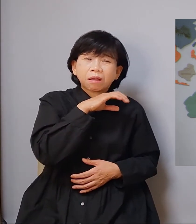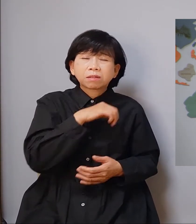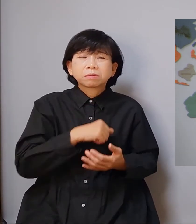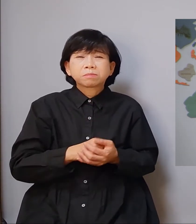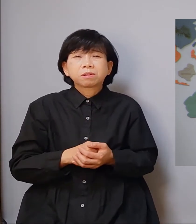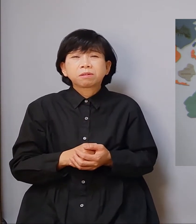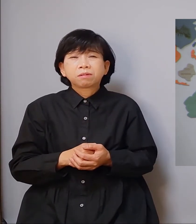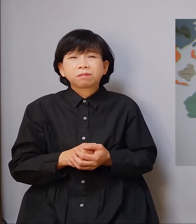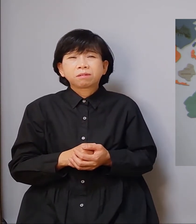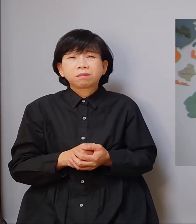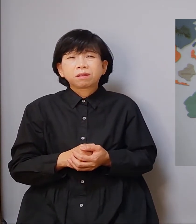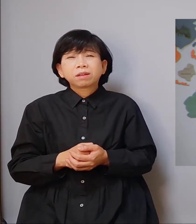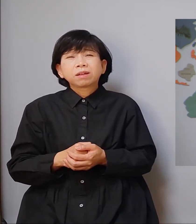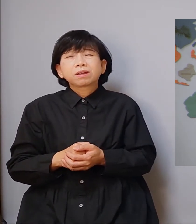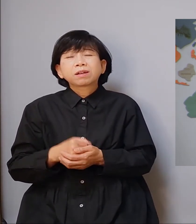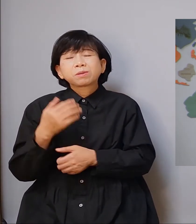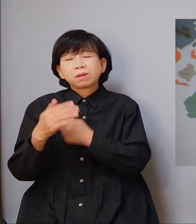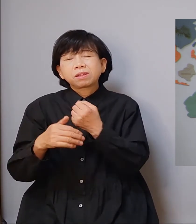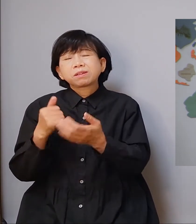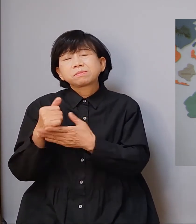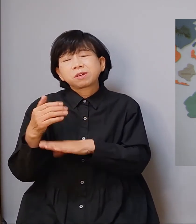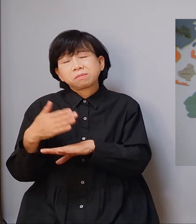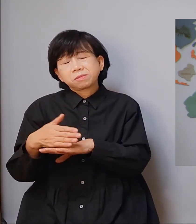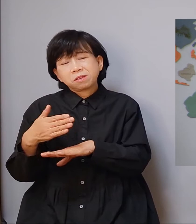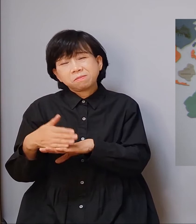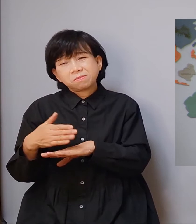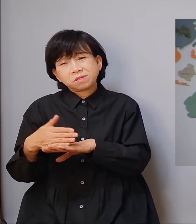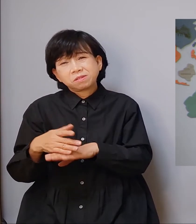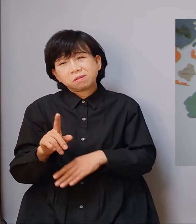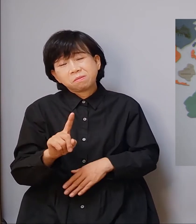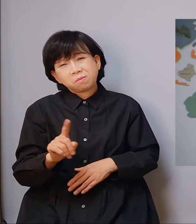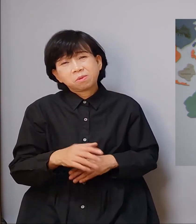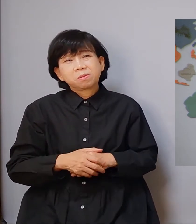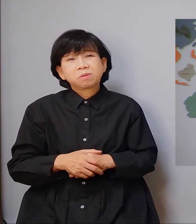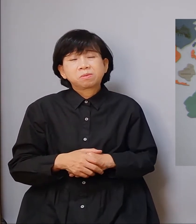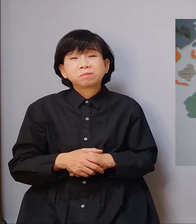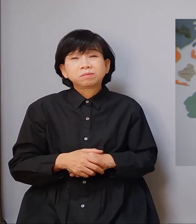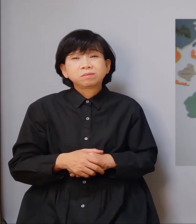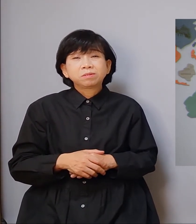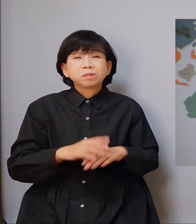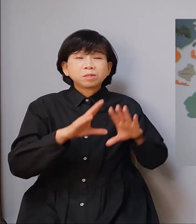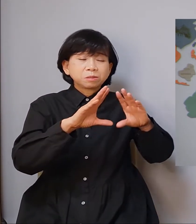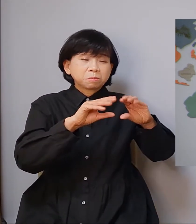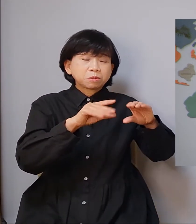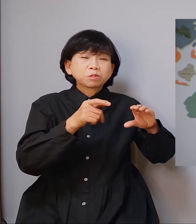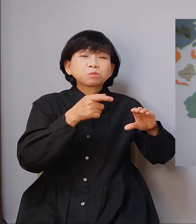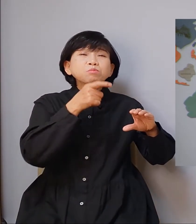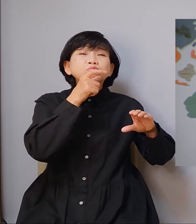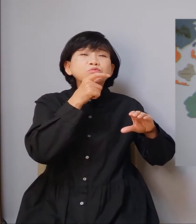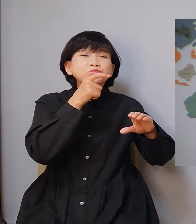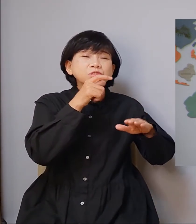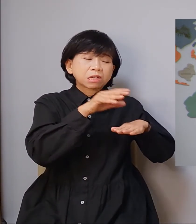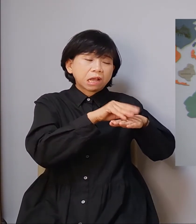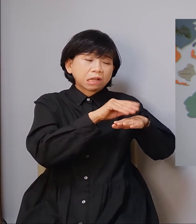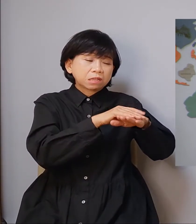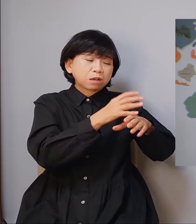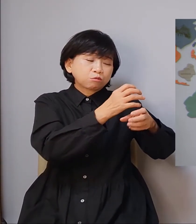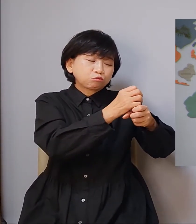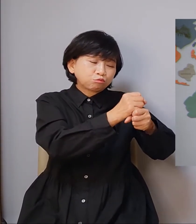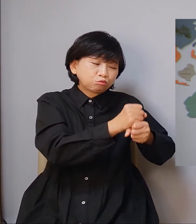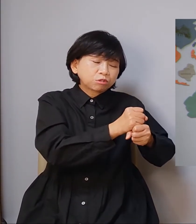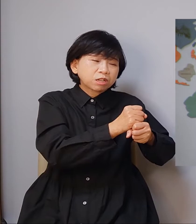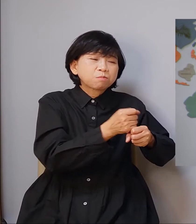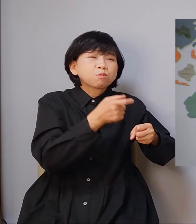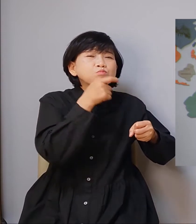있으면, 시험 가운데 빠져 있으면 마치 스펀지에 물이 가득 차 있으면 꾹 짜면 물이 나오듯이 우리는